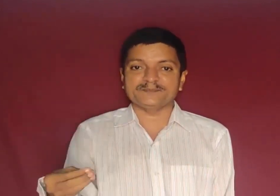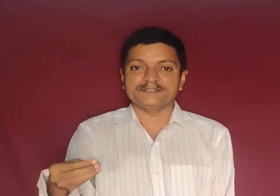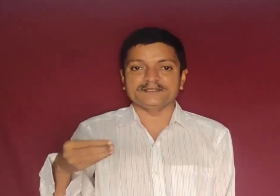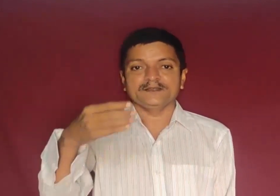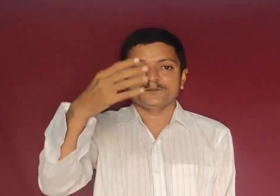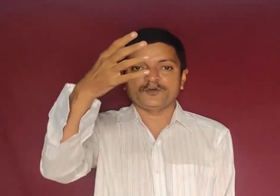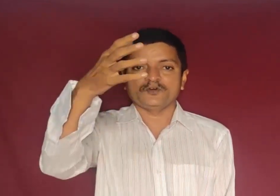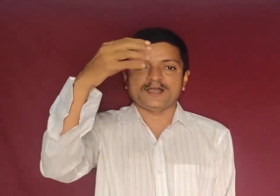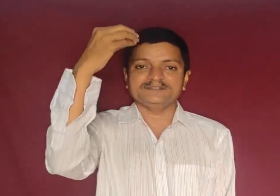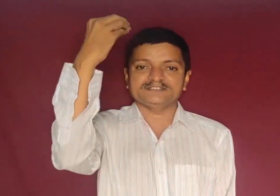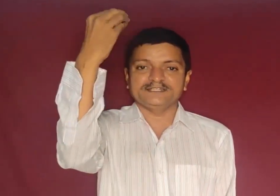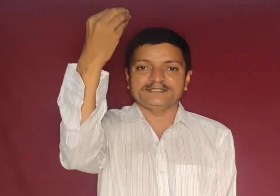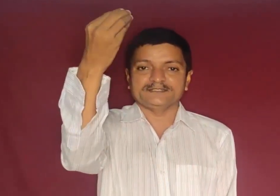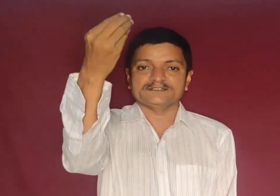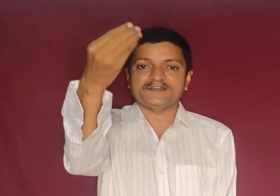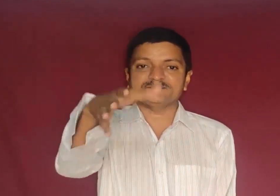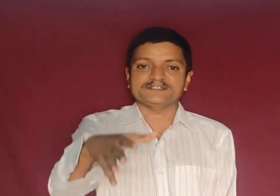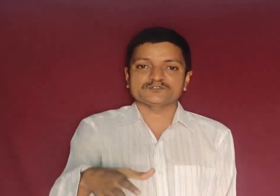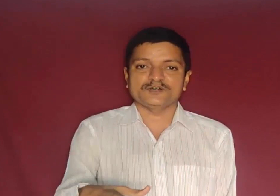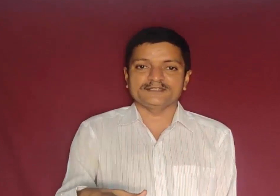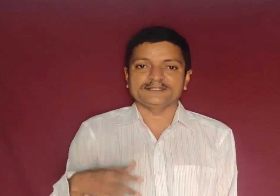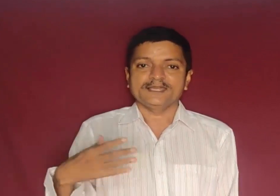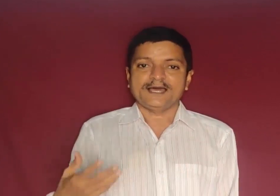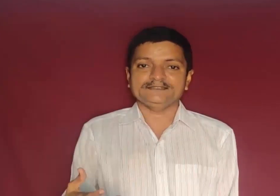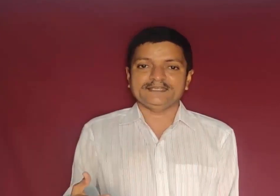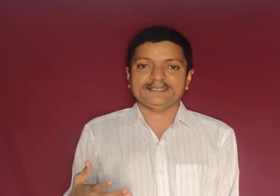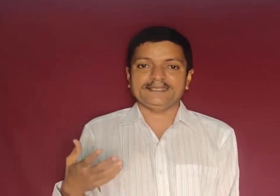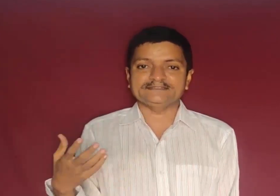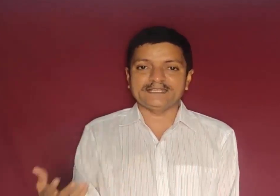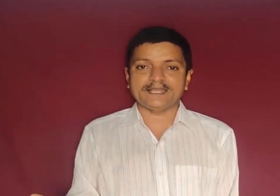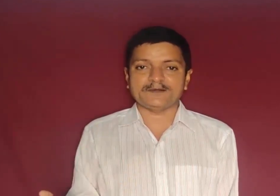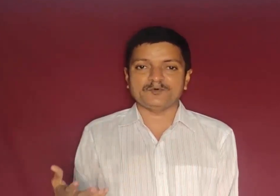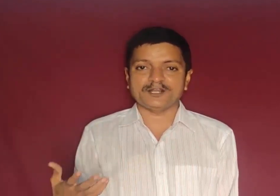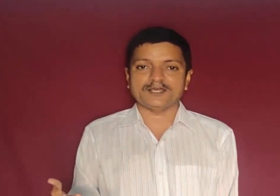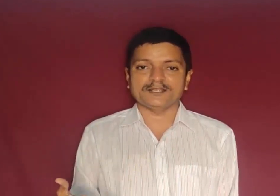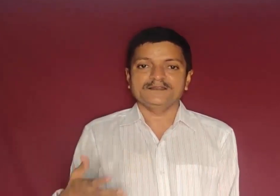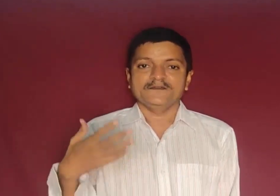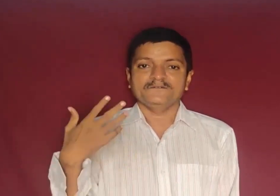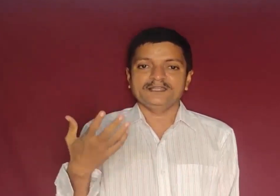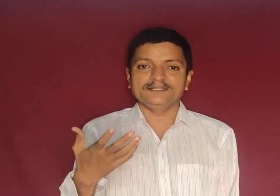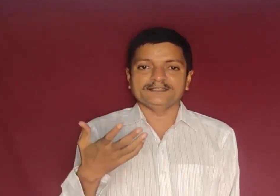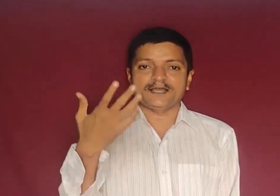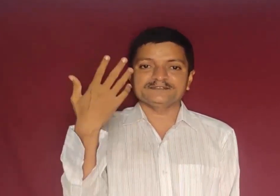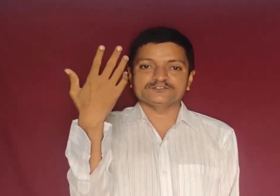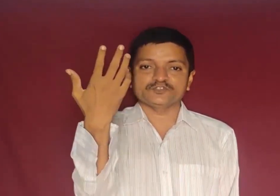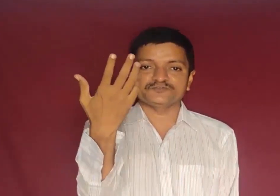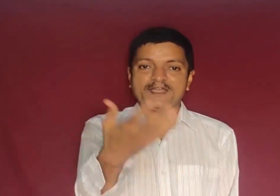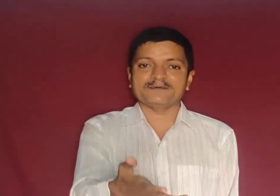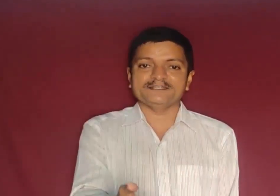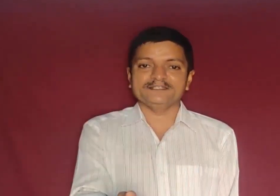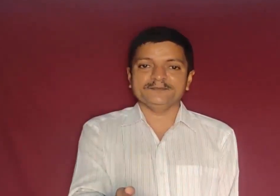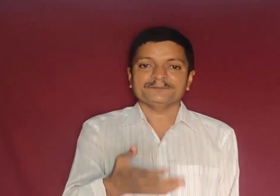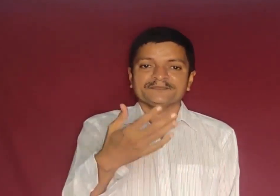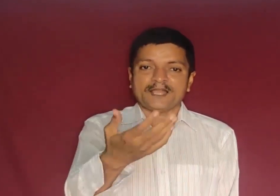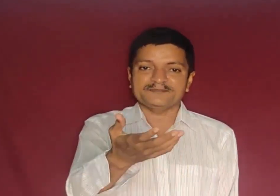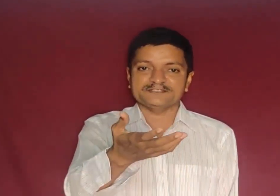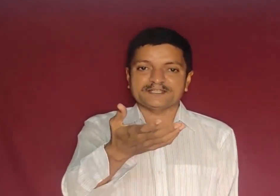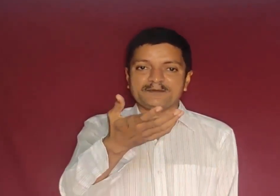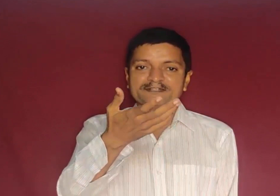చెప్పింది, పో అభిజిత్ ని స్వాప్ చేసుకో అని. అంతే ఏం చేయలేక మోనాల్ వెళ్లి అభిజిత్ తో స్వాప్ అయింది. అభిజిత్ నామినేషన్